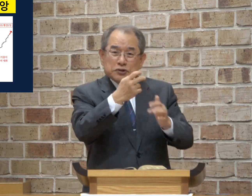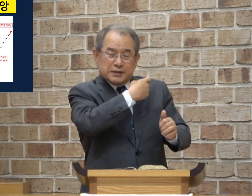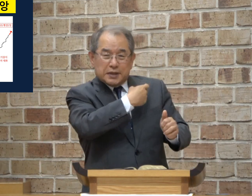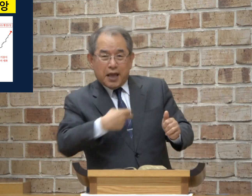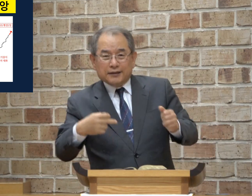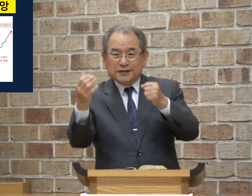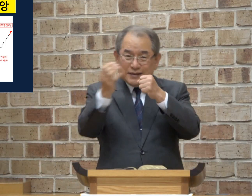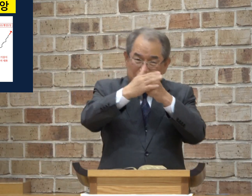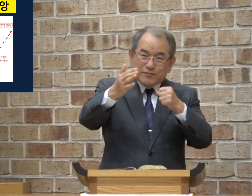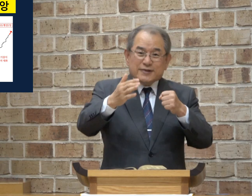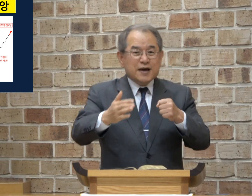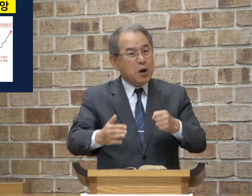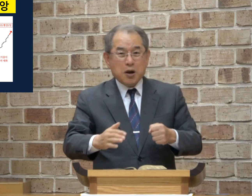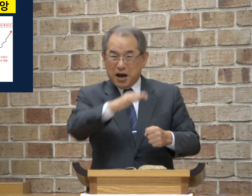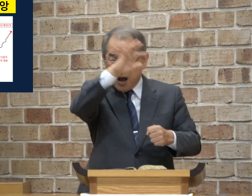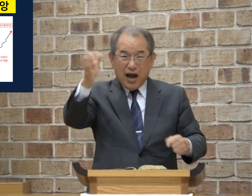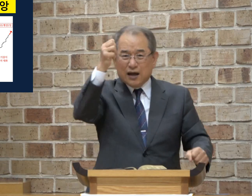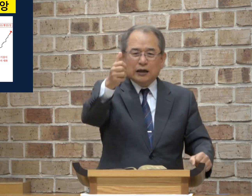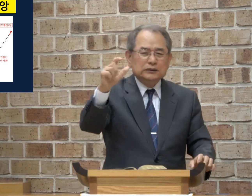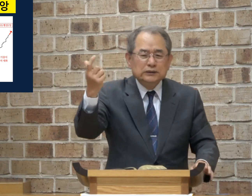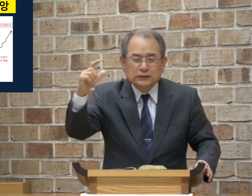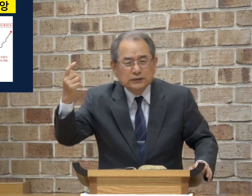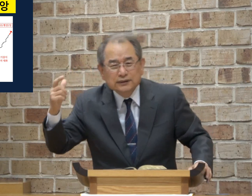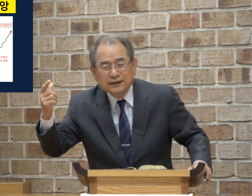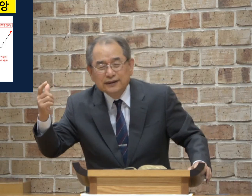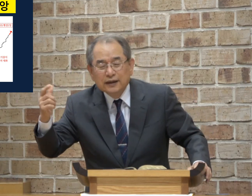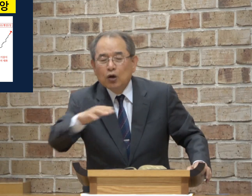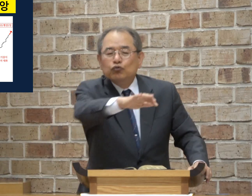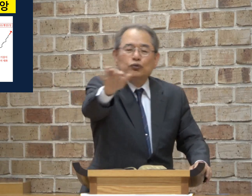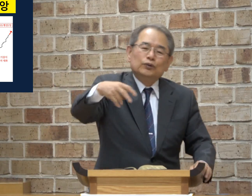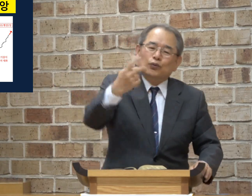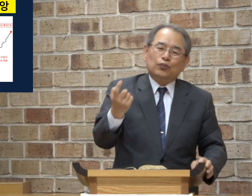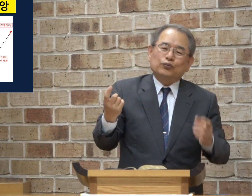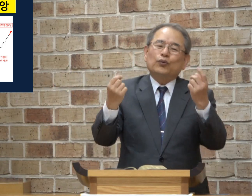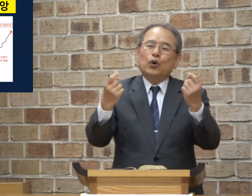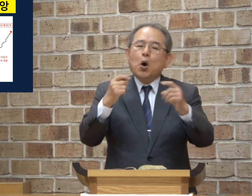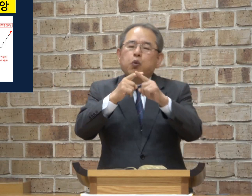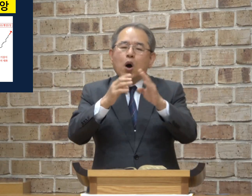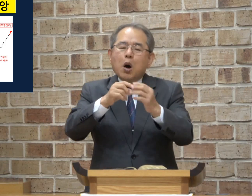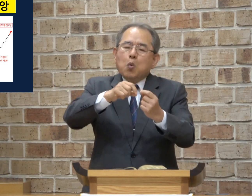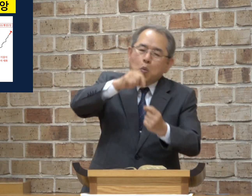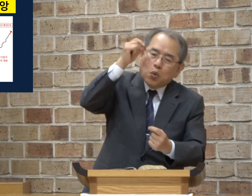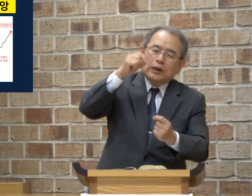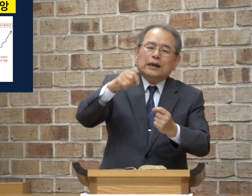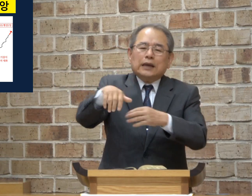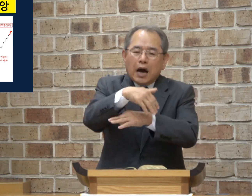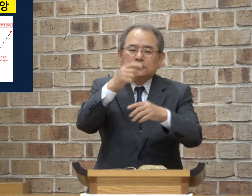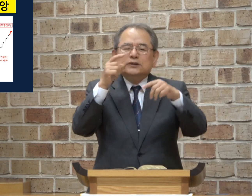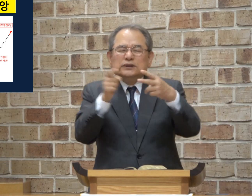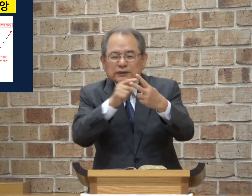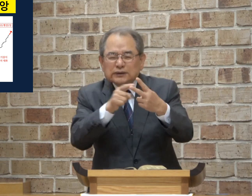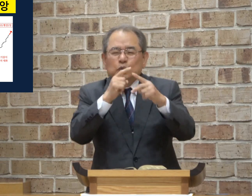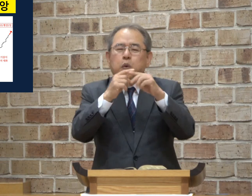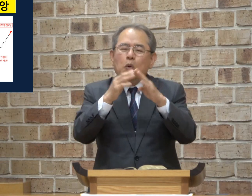베드로가 예수님의 제자이기 때문에 모든 걸 다 완벽하게 했을 거라 생각하지 마십시오. 우리도 왜